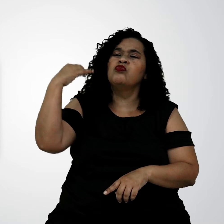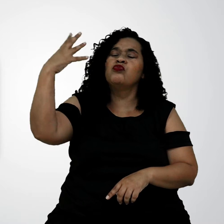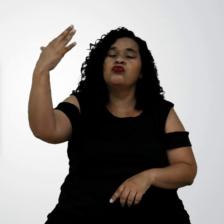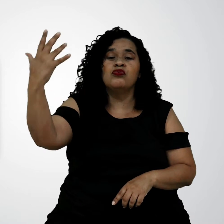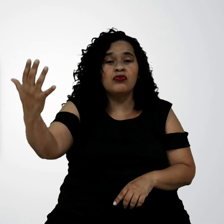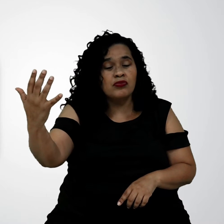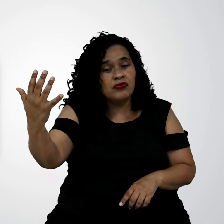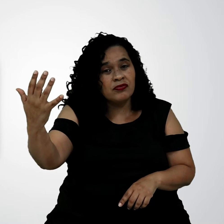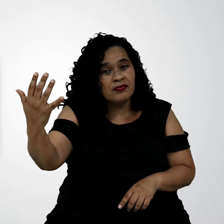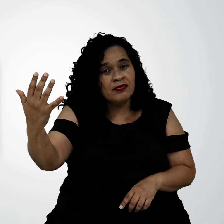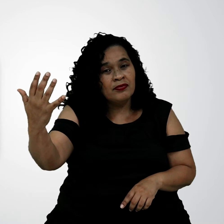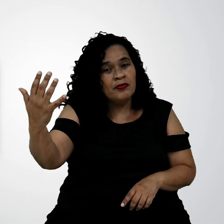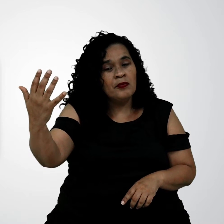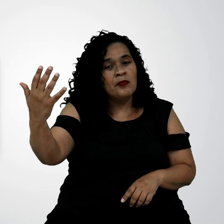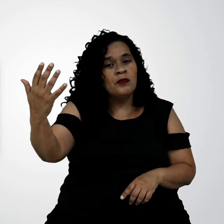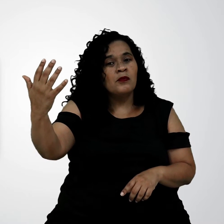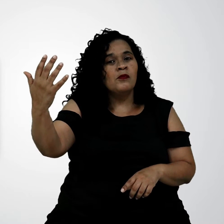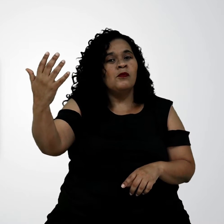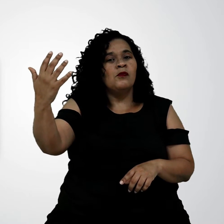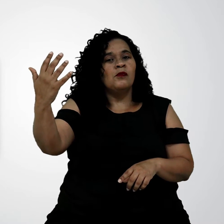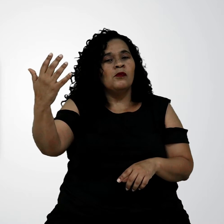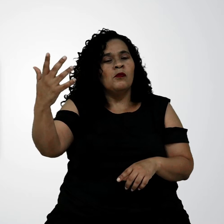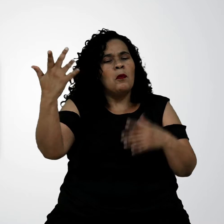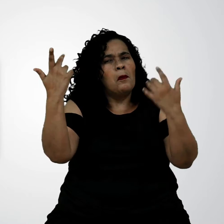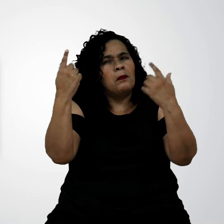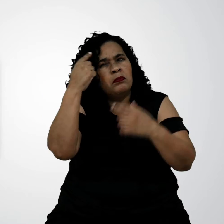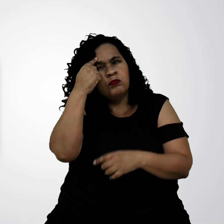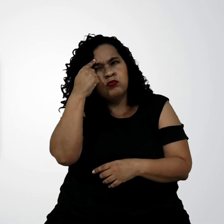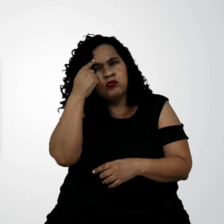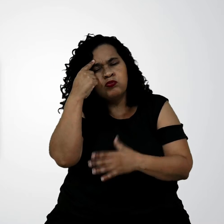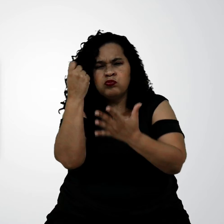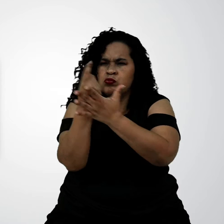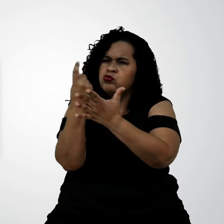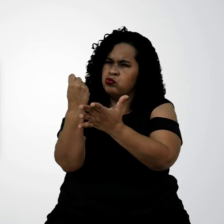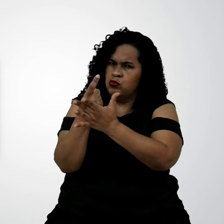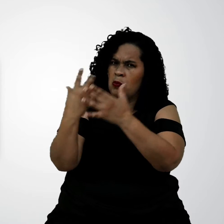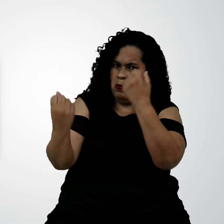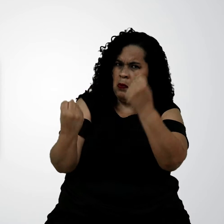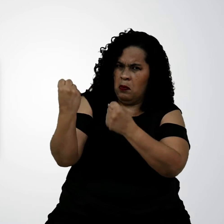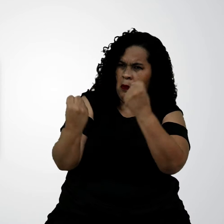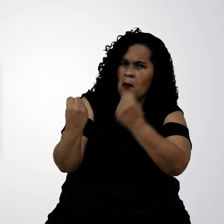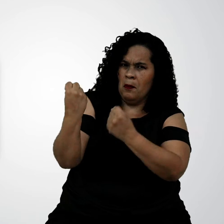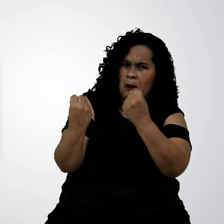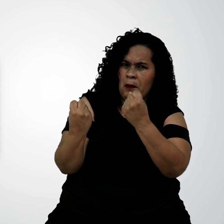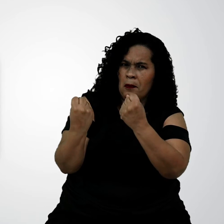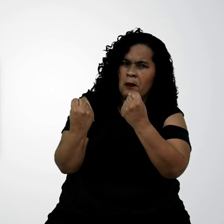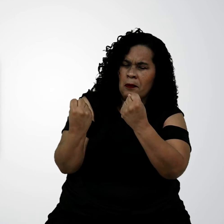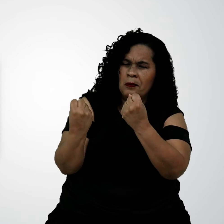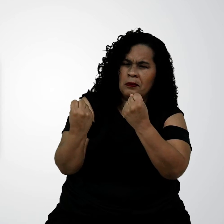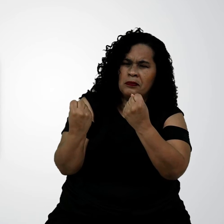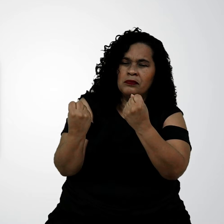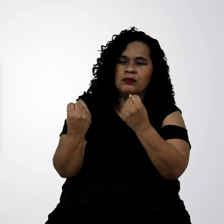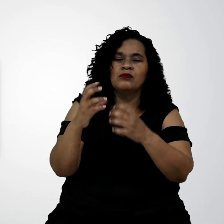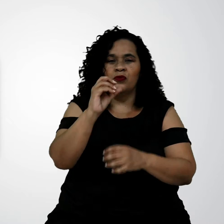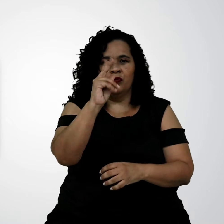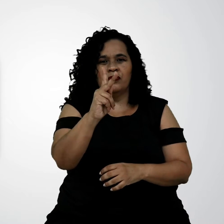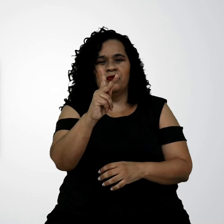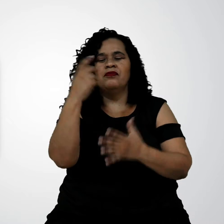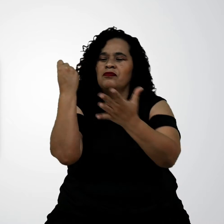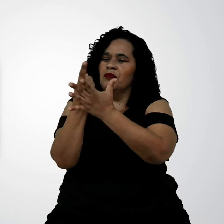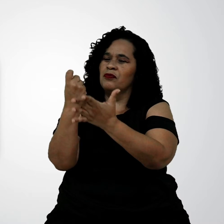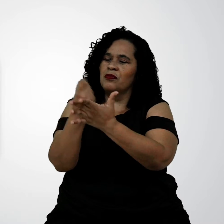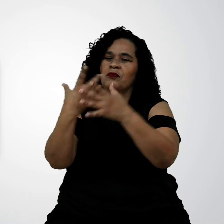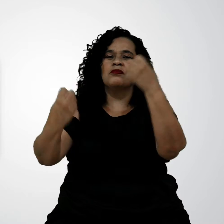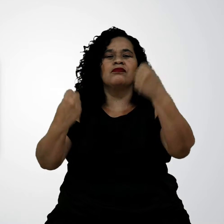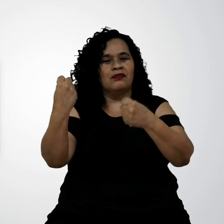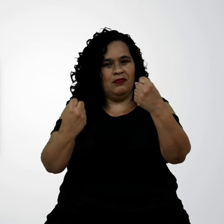decidiram que precisavam comprar um carro. Eles não tinham um carro. Decidido, vamos comprar um carro.